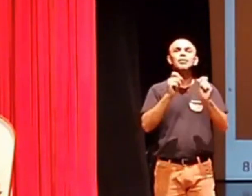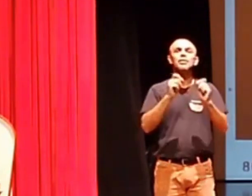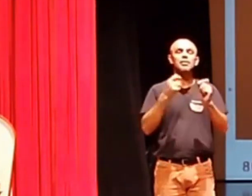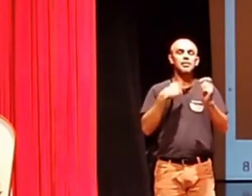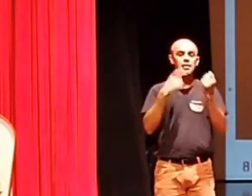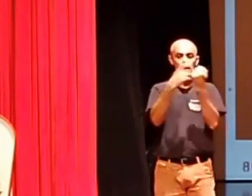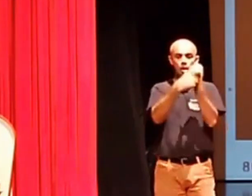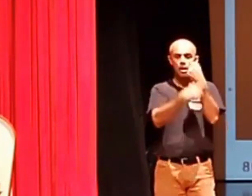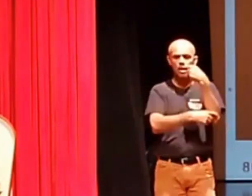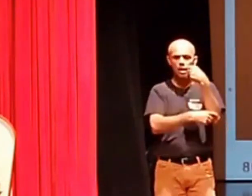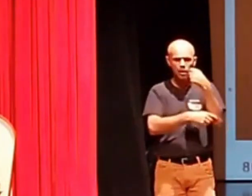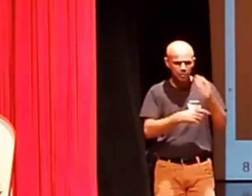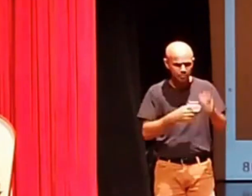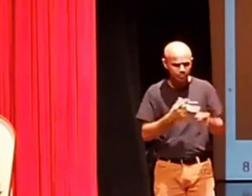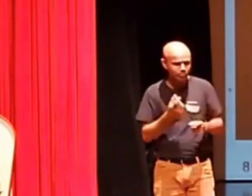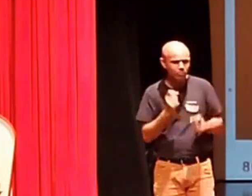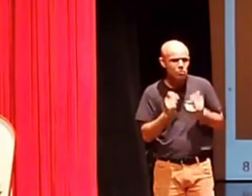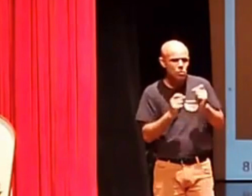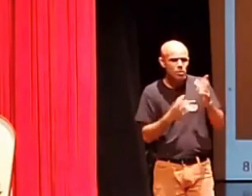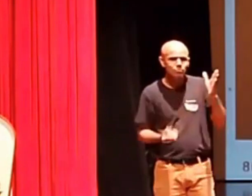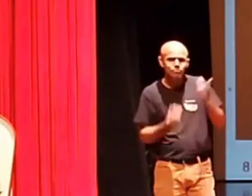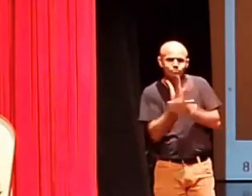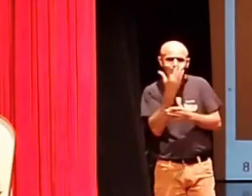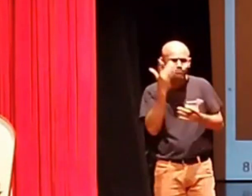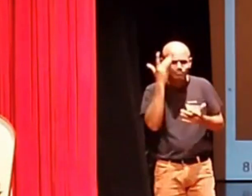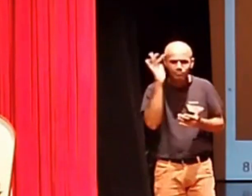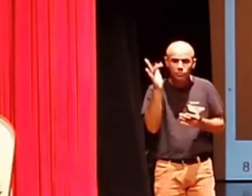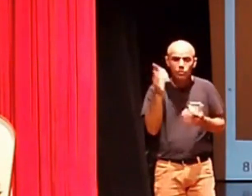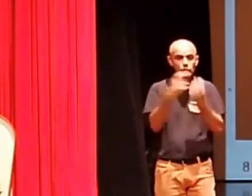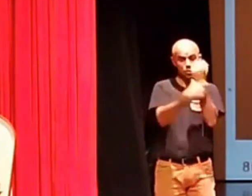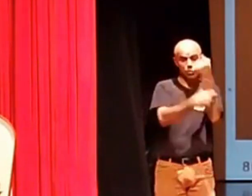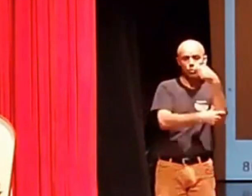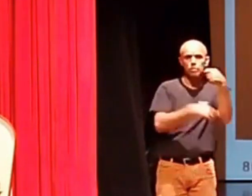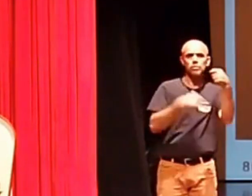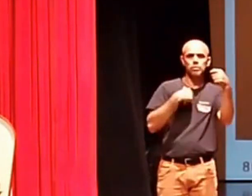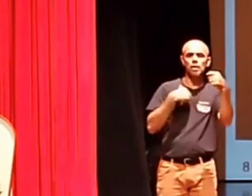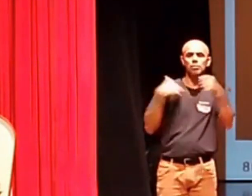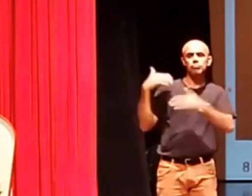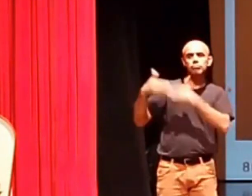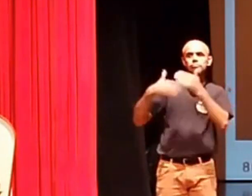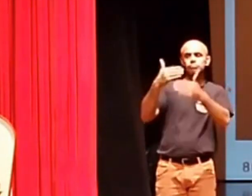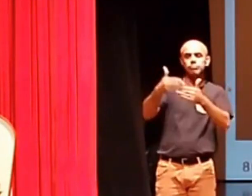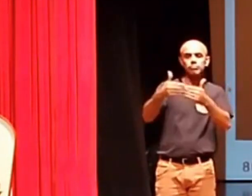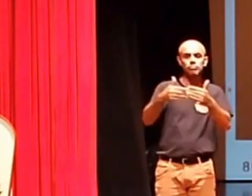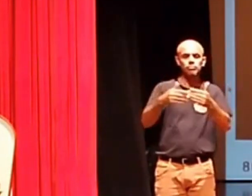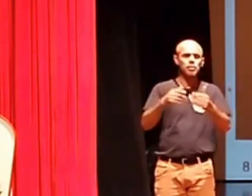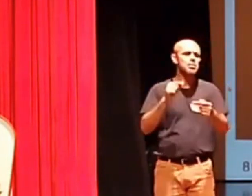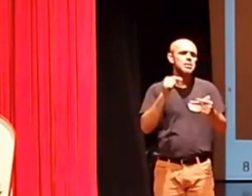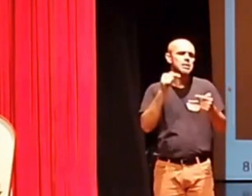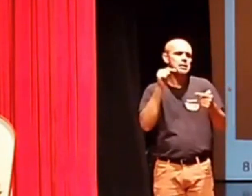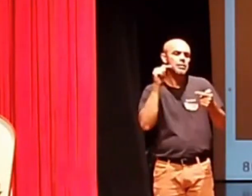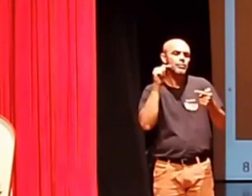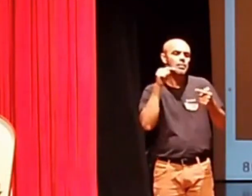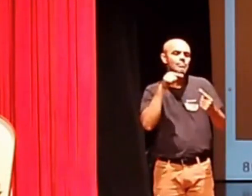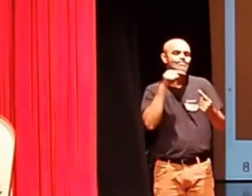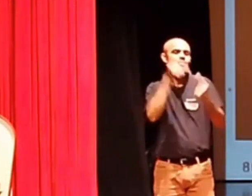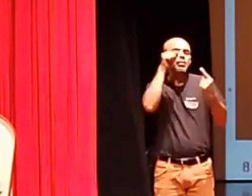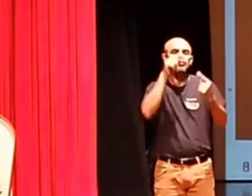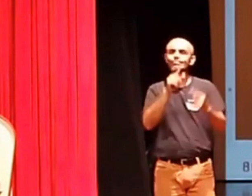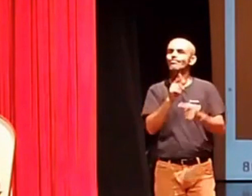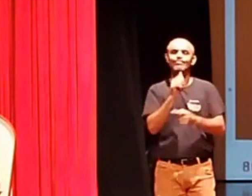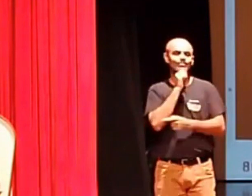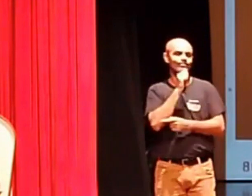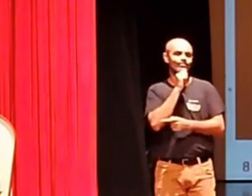tem uma causa definida. A escoliose ela tem uma causa, mas ela não tem uma causa específica